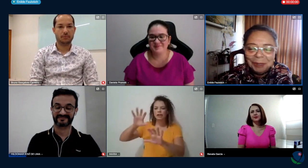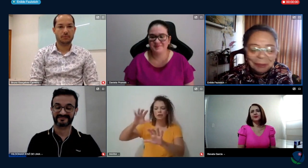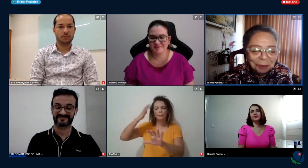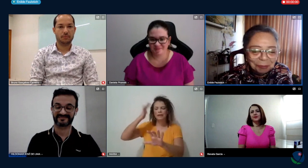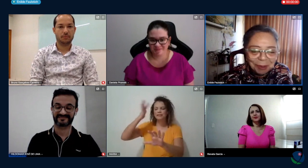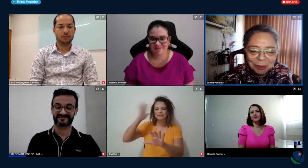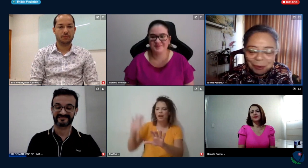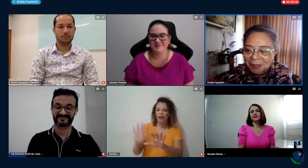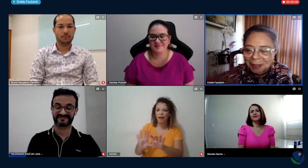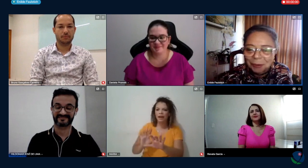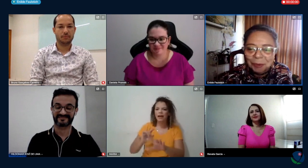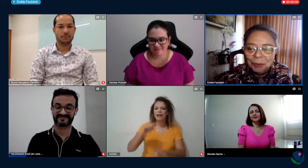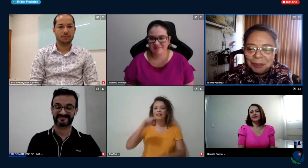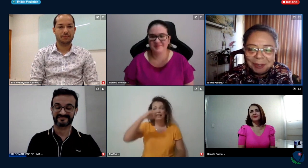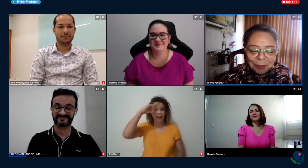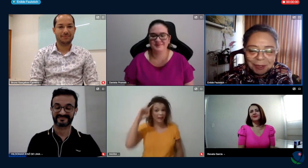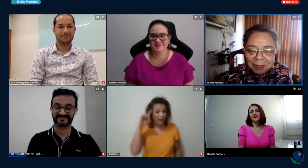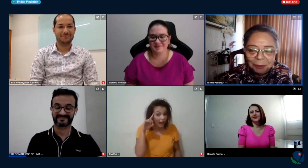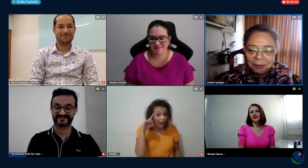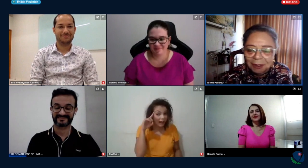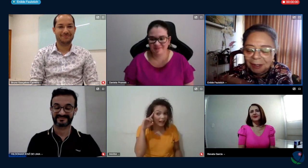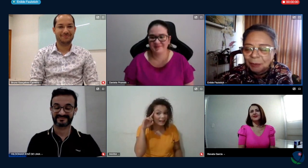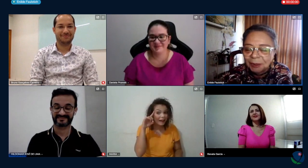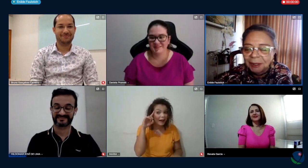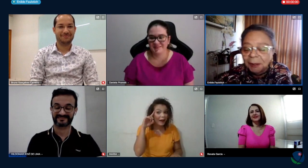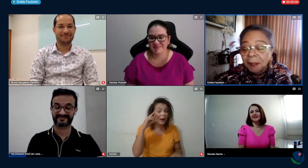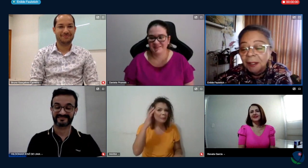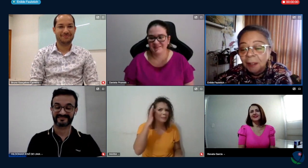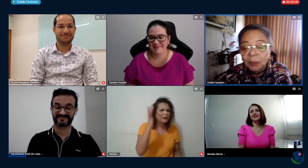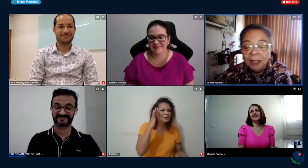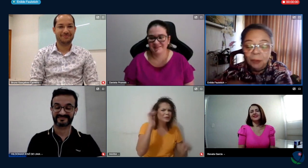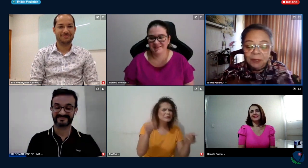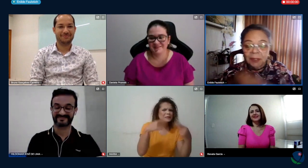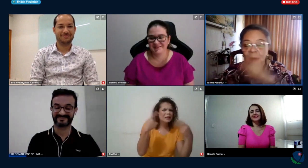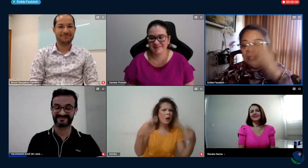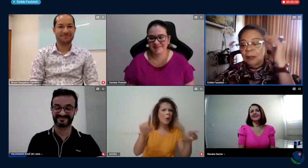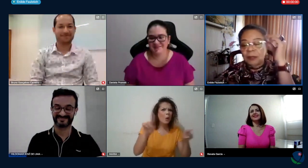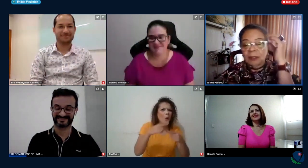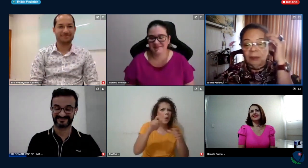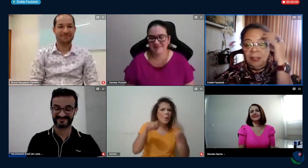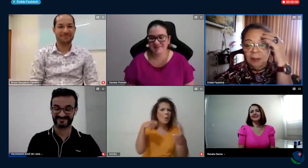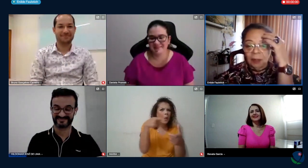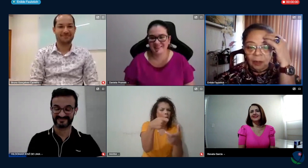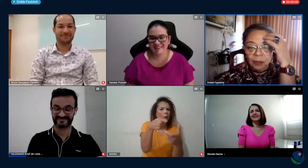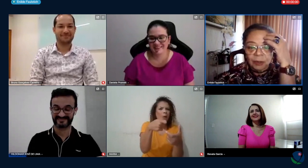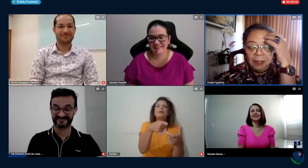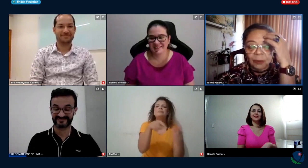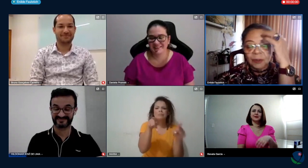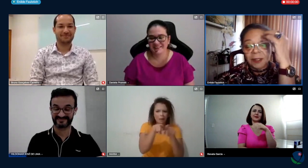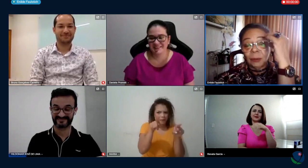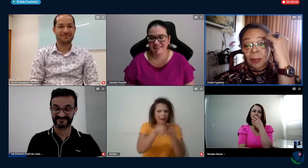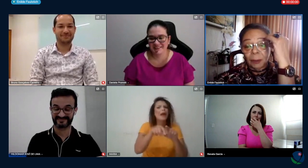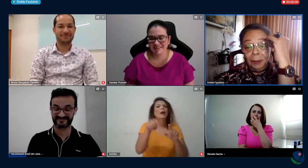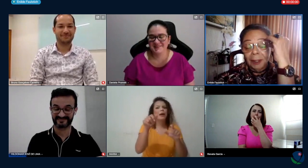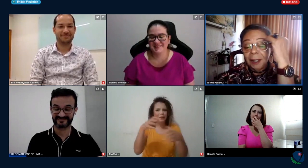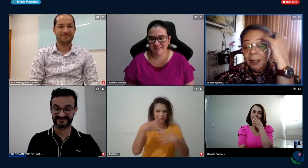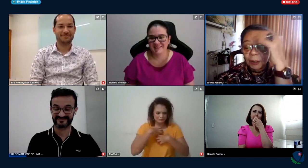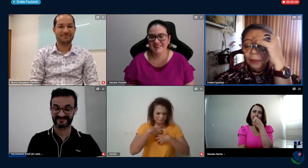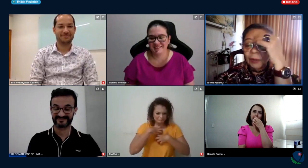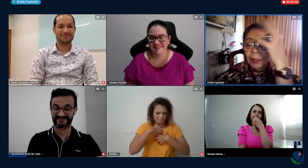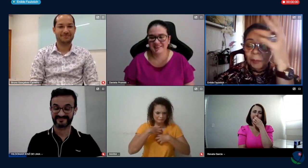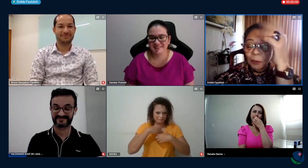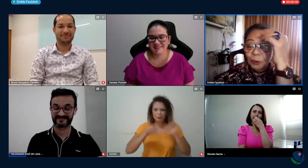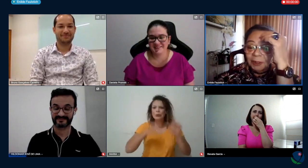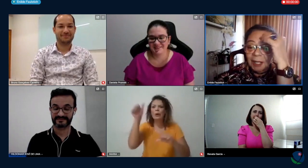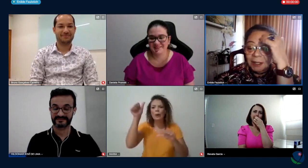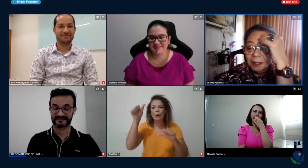mudou de vida quando pensou em sinal de música como sinal termo, né? Porque o sinal termo é um sinal terminológico, ele é conceitual. Então